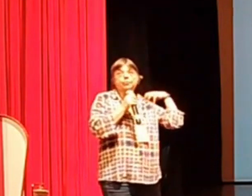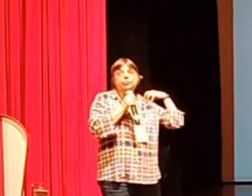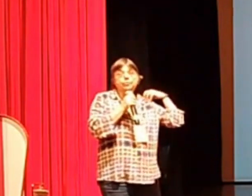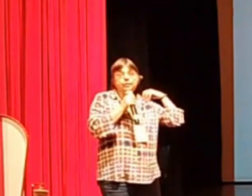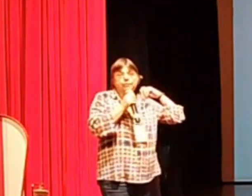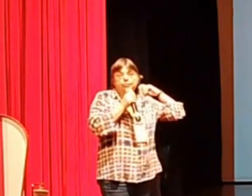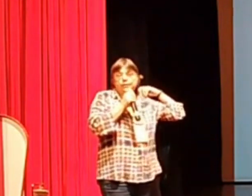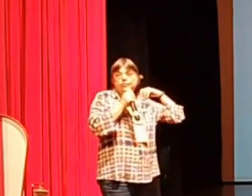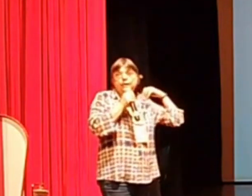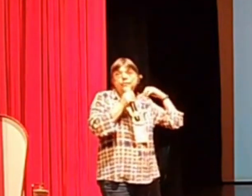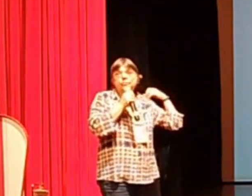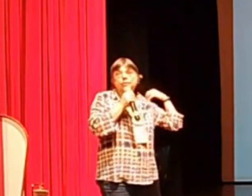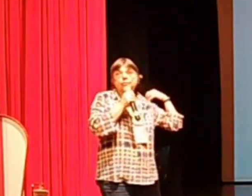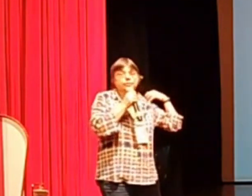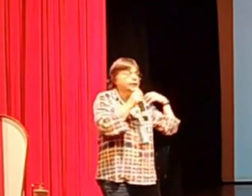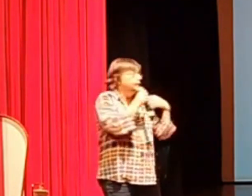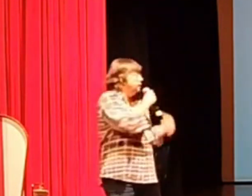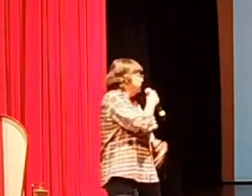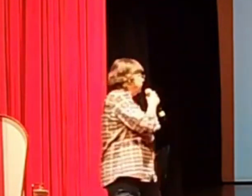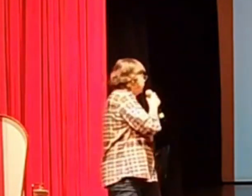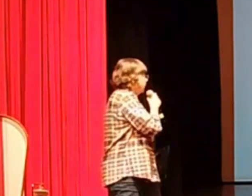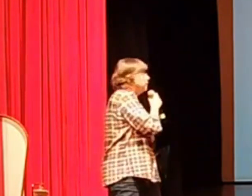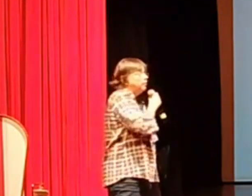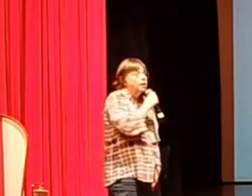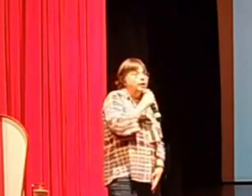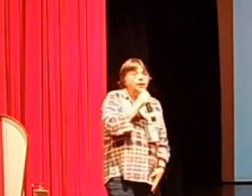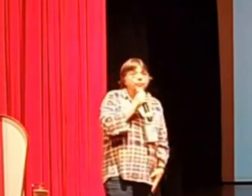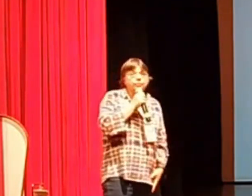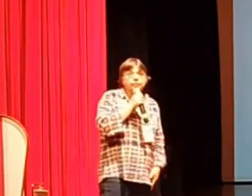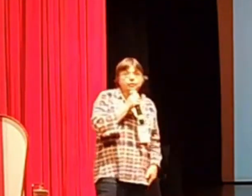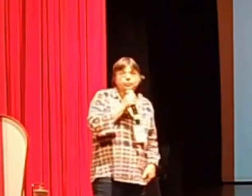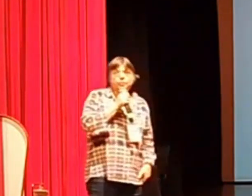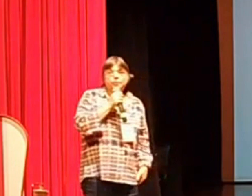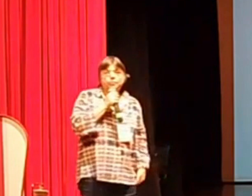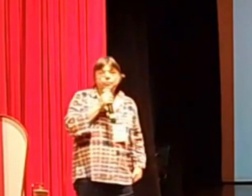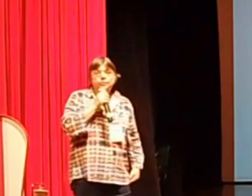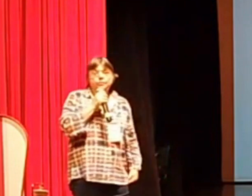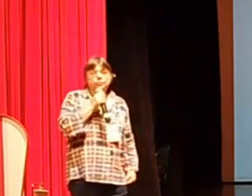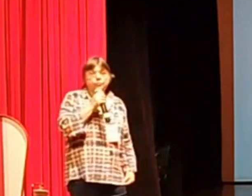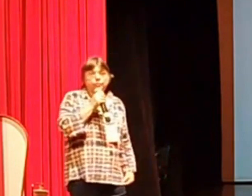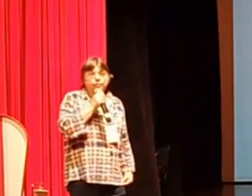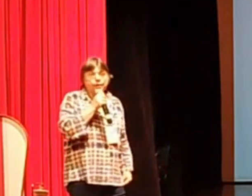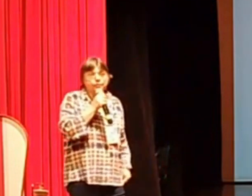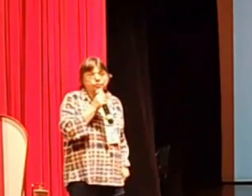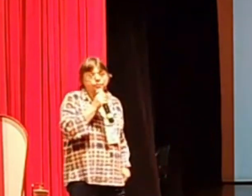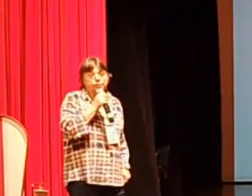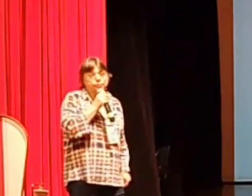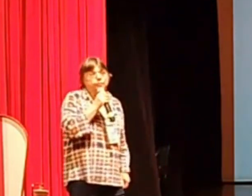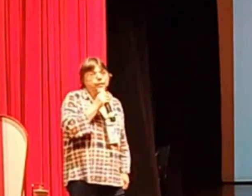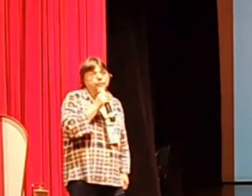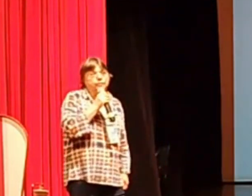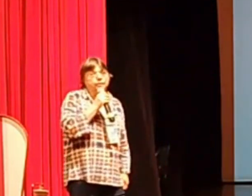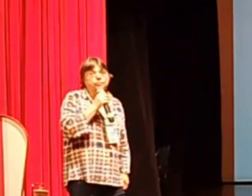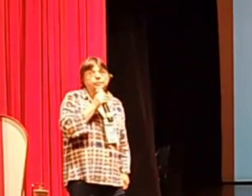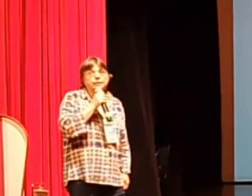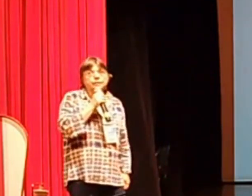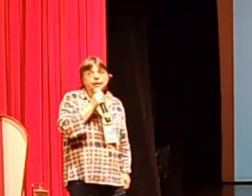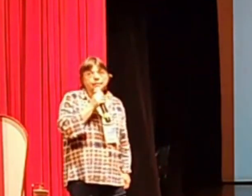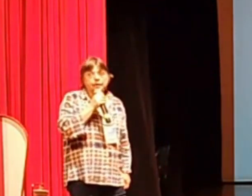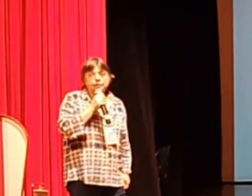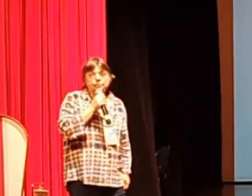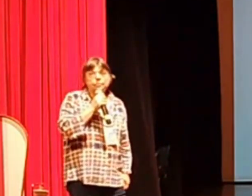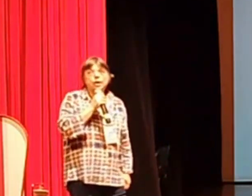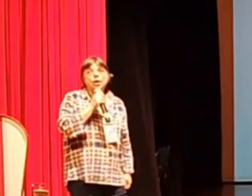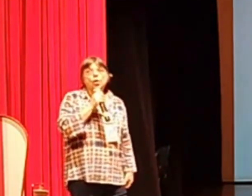própria saúde e que influenciaram a sua vida, né? Então, vocês, sobretudo os que estão se formando como profissionais da saúde, têm que